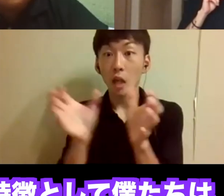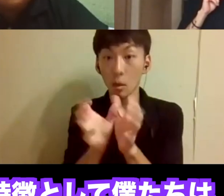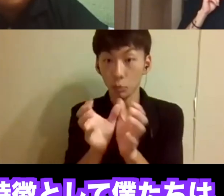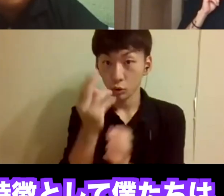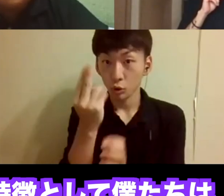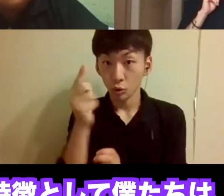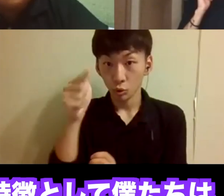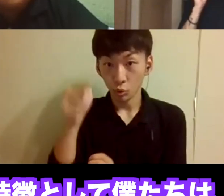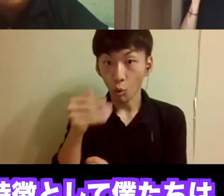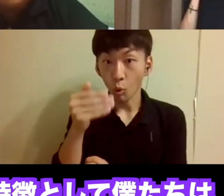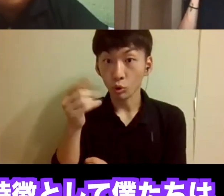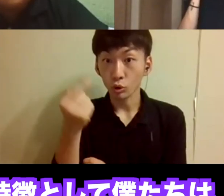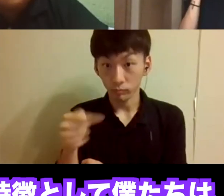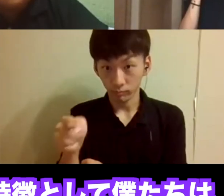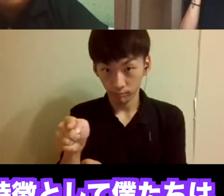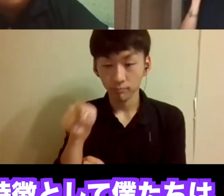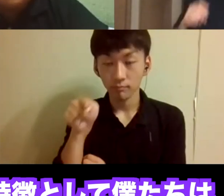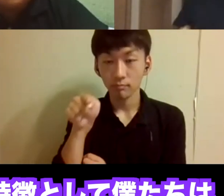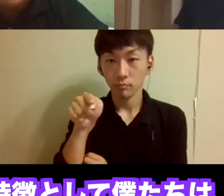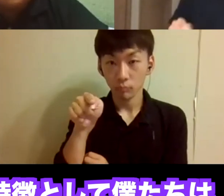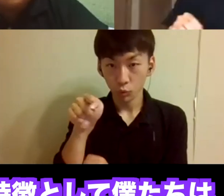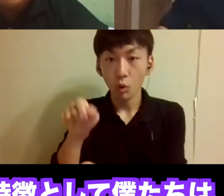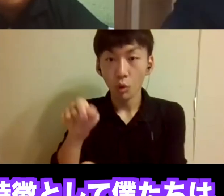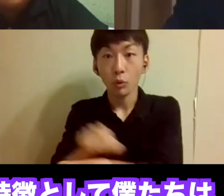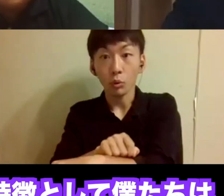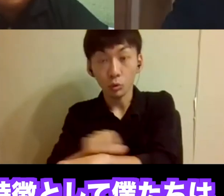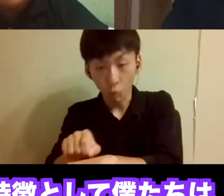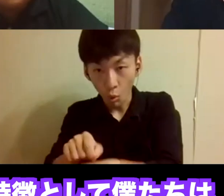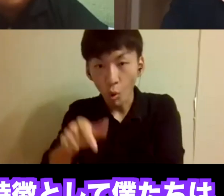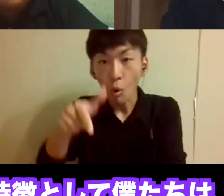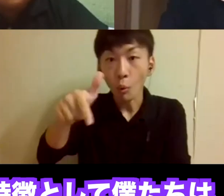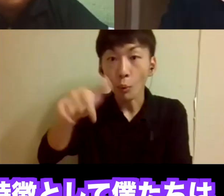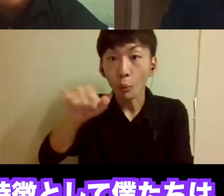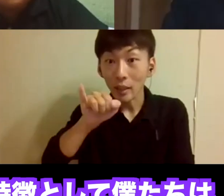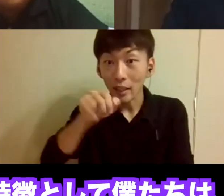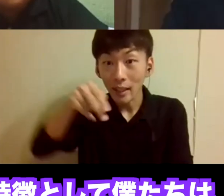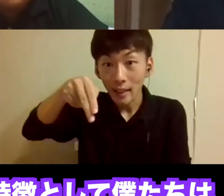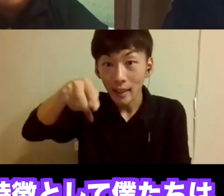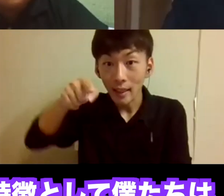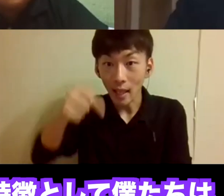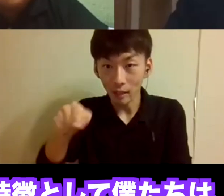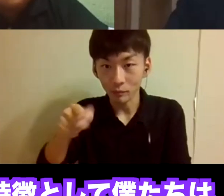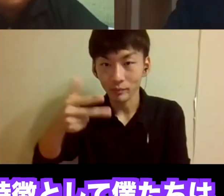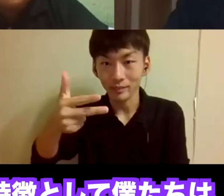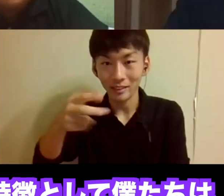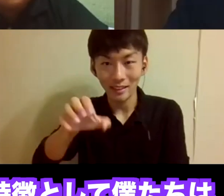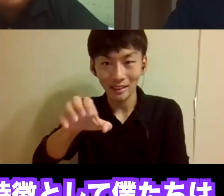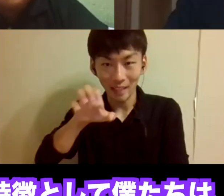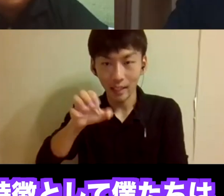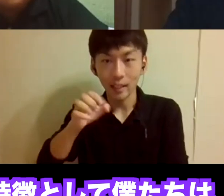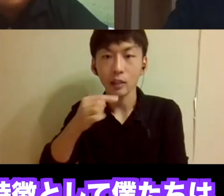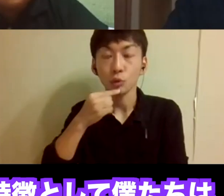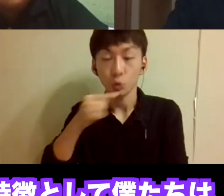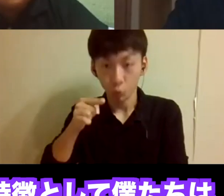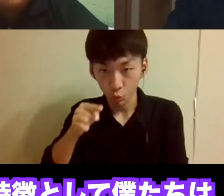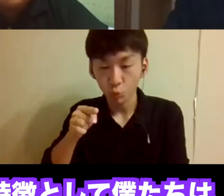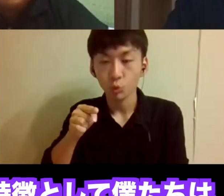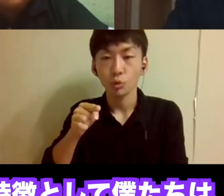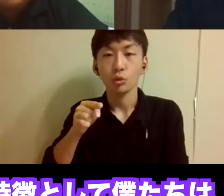僕たちはフィナンシェというサービスの上でやってるんですけどこのフィナン種のアプリの中で